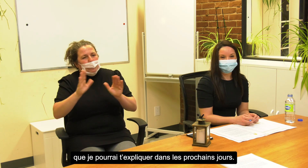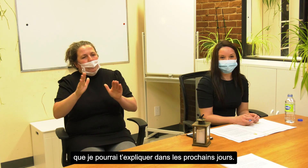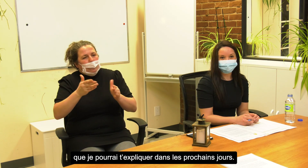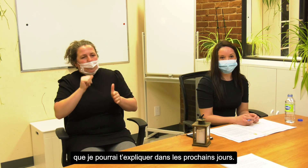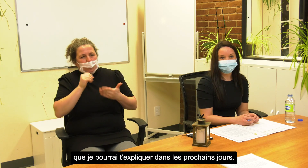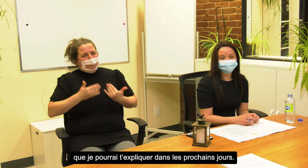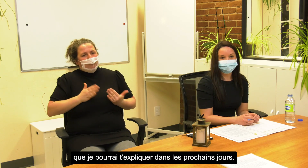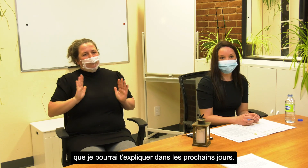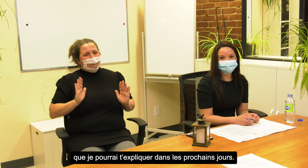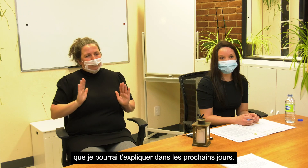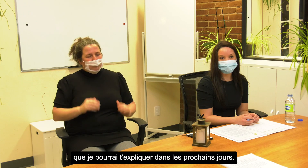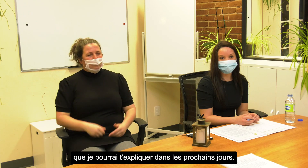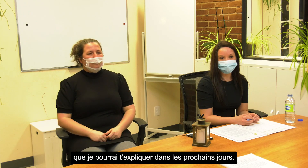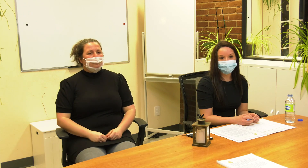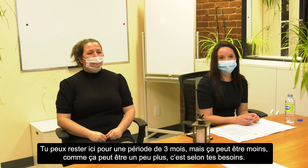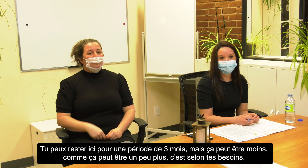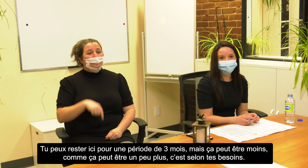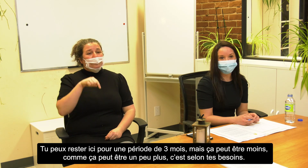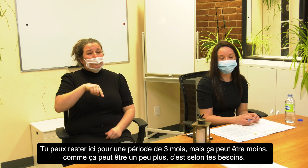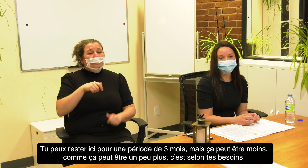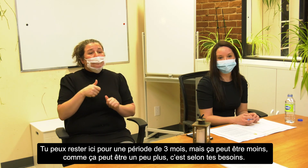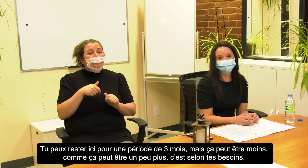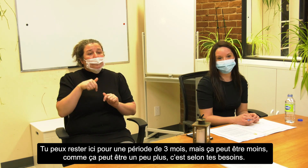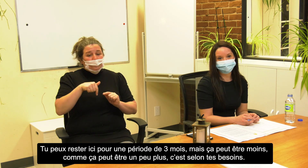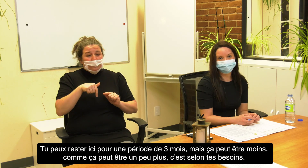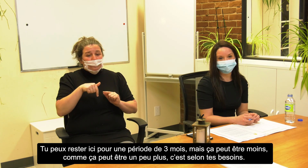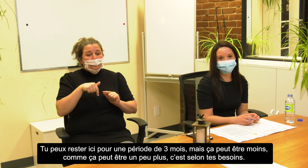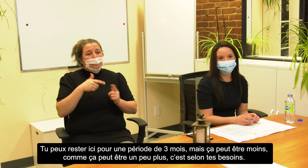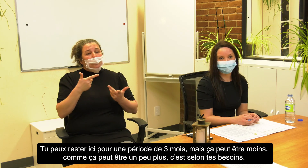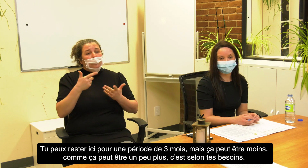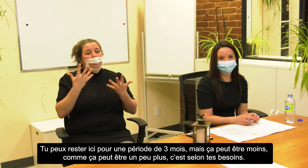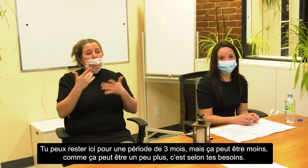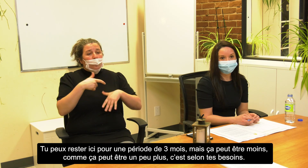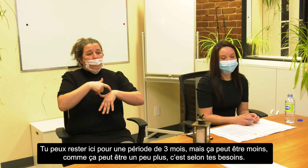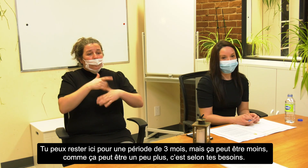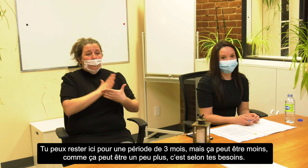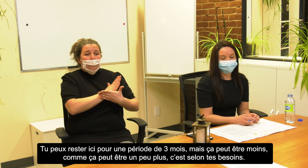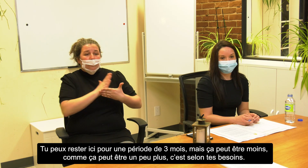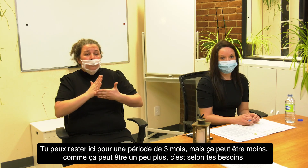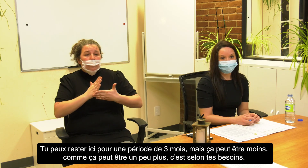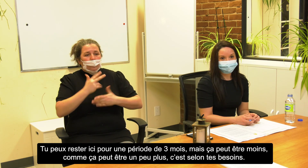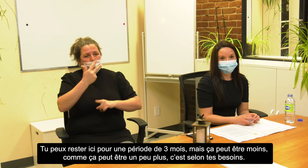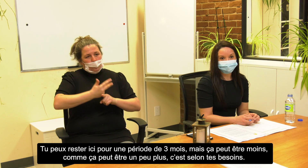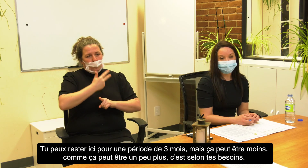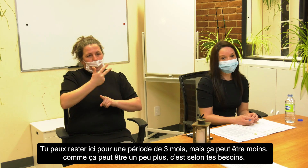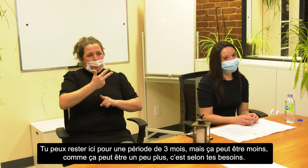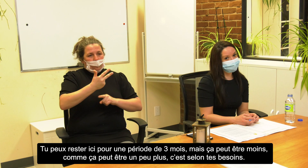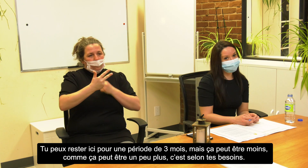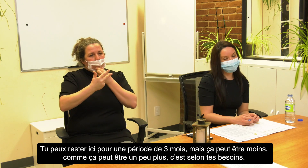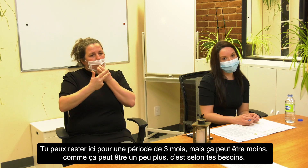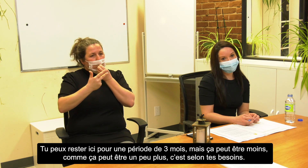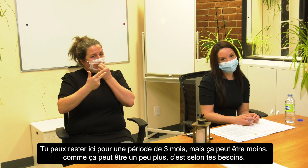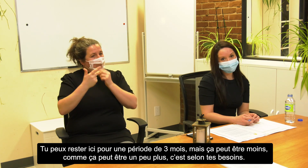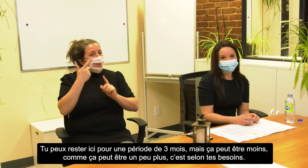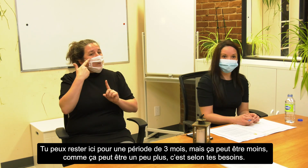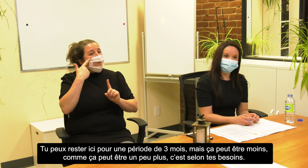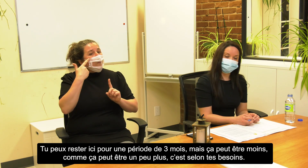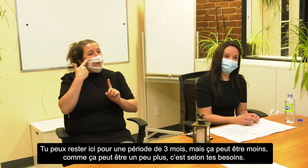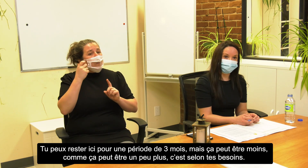on dit aussi, le suivi ici de 3 mois, on va réévaluer avec toi au fil du temps. Ça se peut que ce soit moins, ça se peut que ce soit plus.